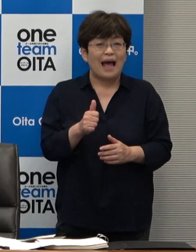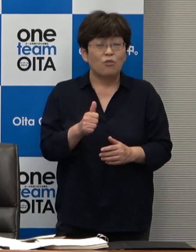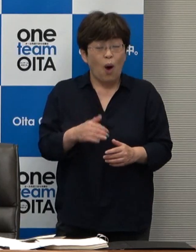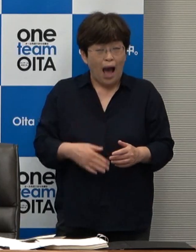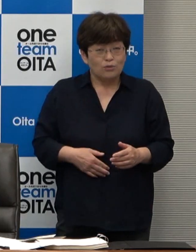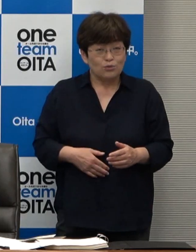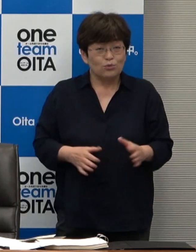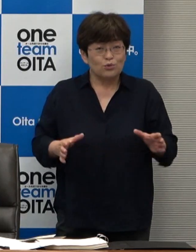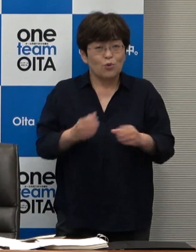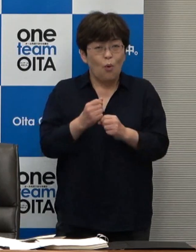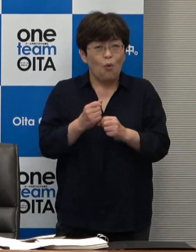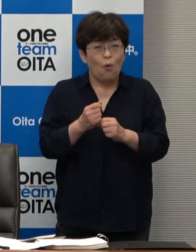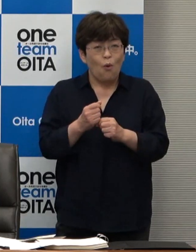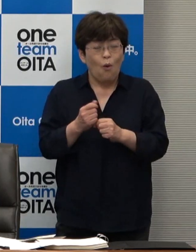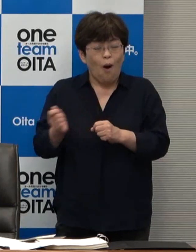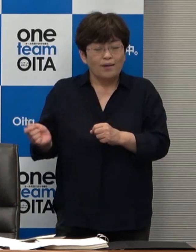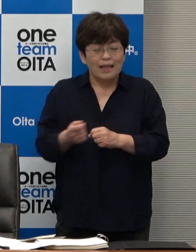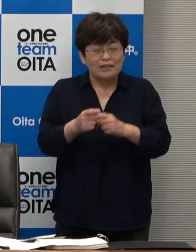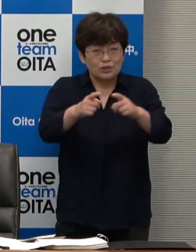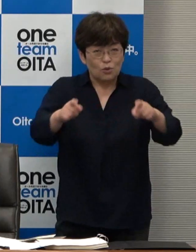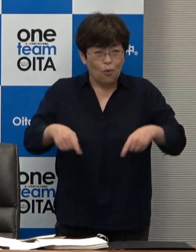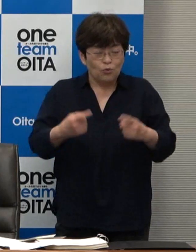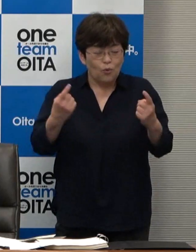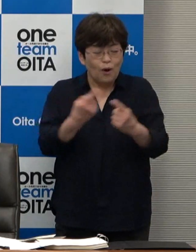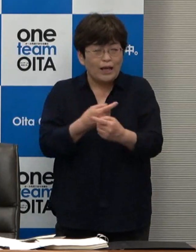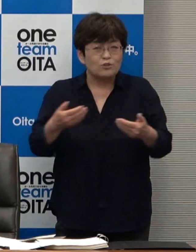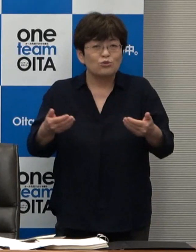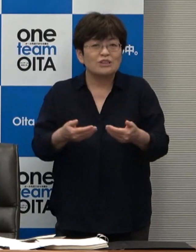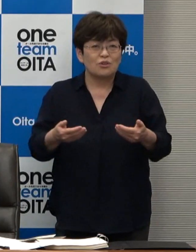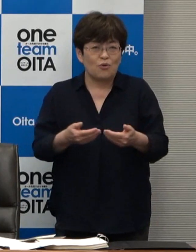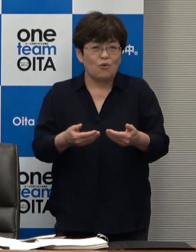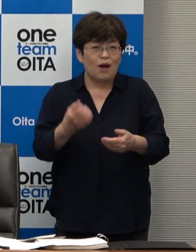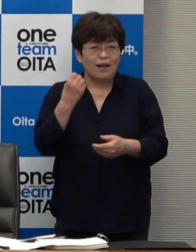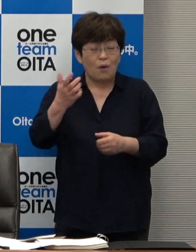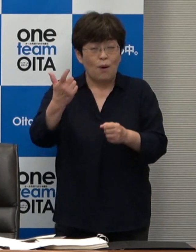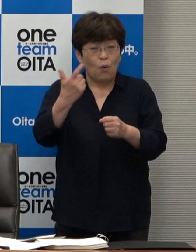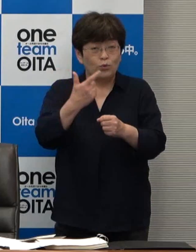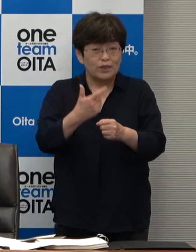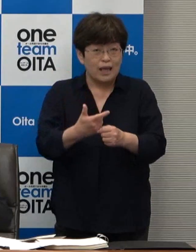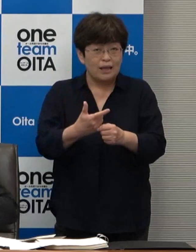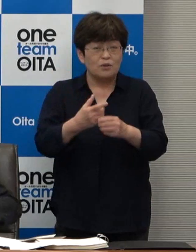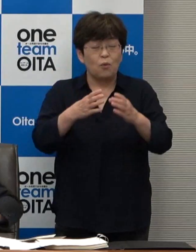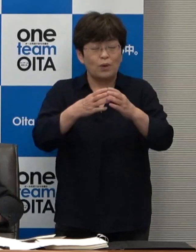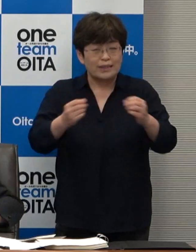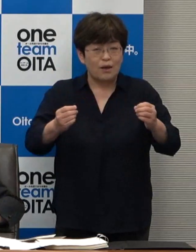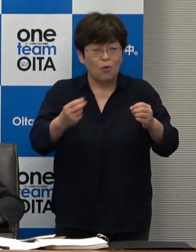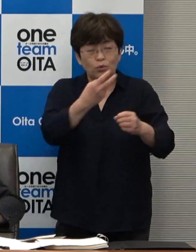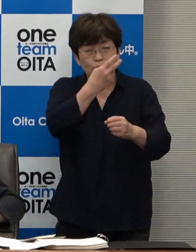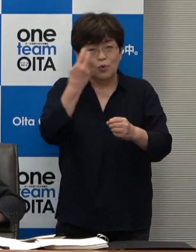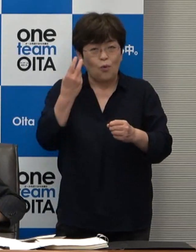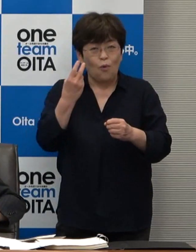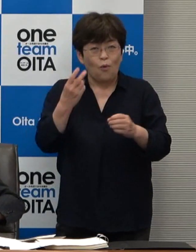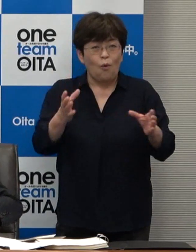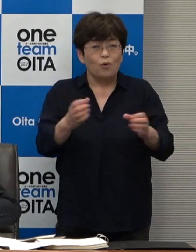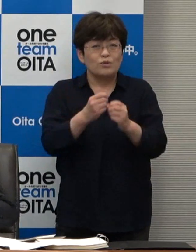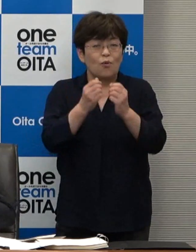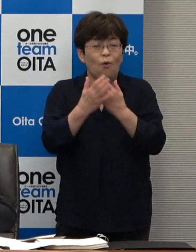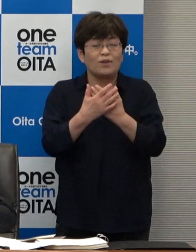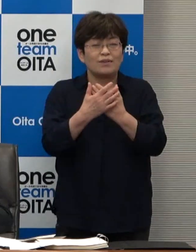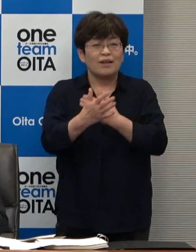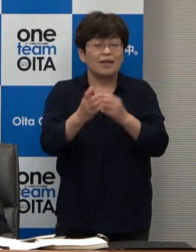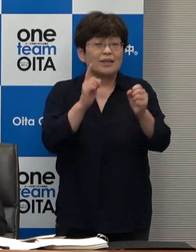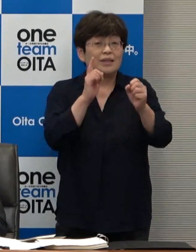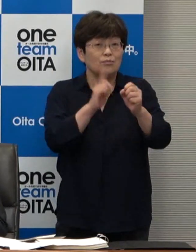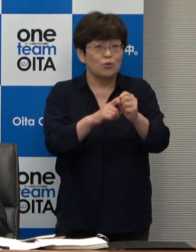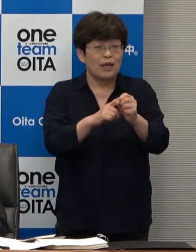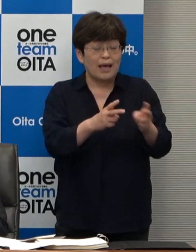動公園テニスコート改修事業では、令和6年度の全国高校総体インターハイの開催に向け施